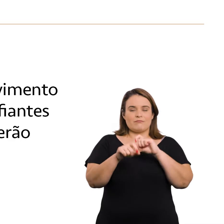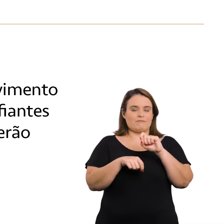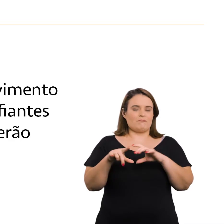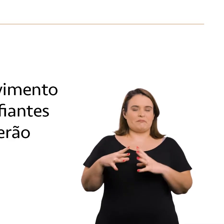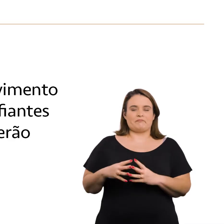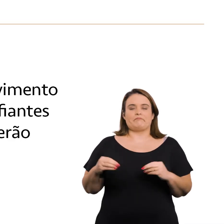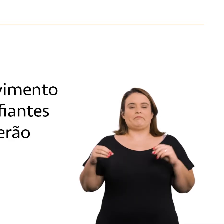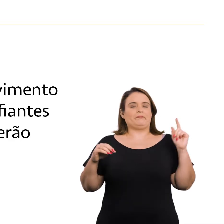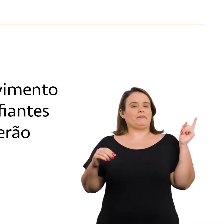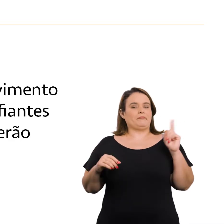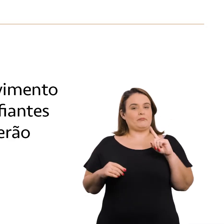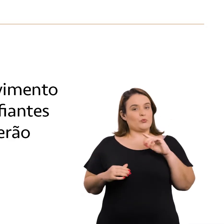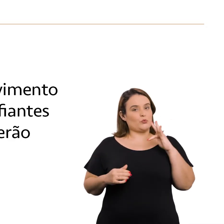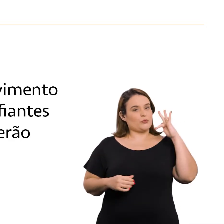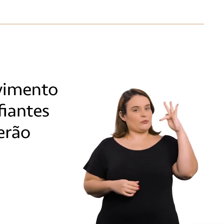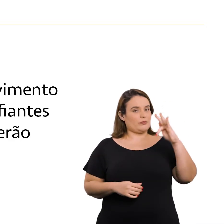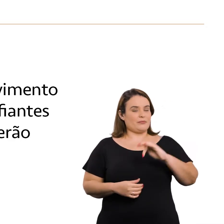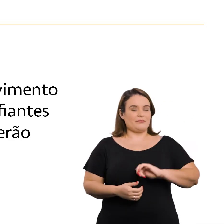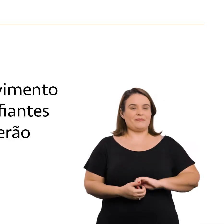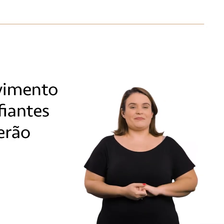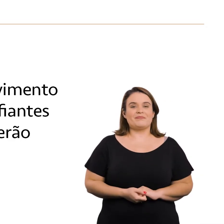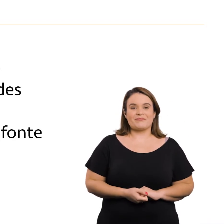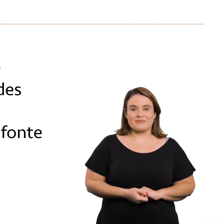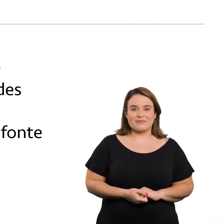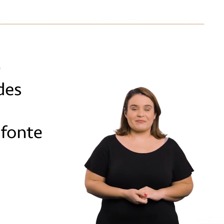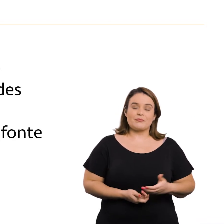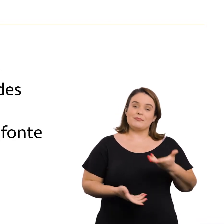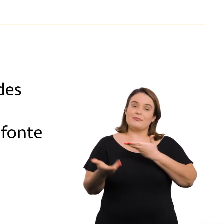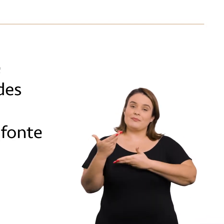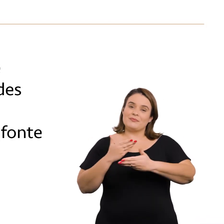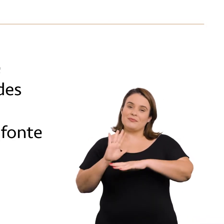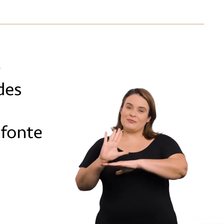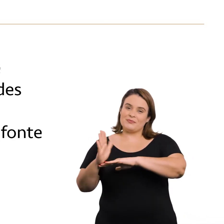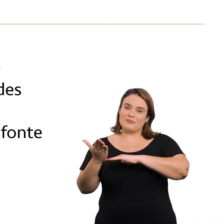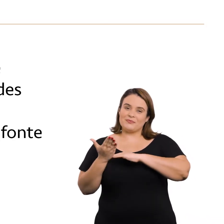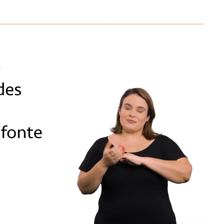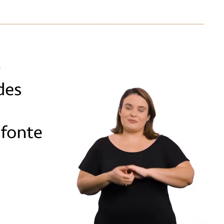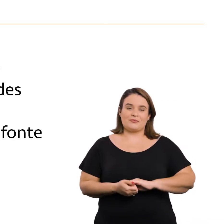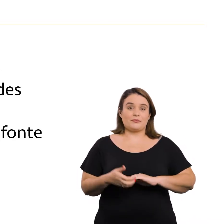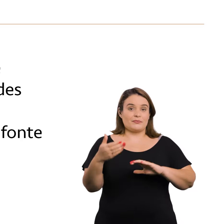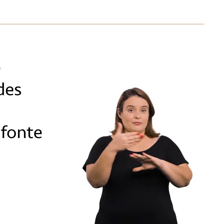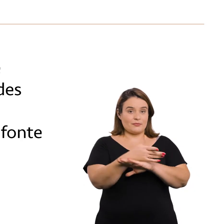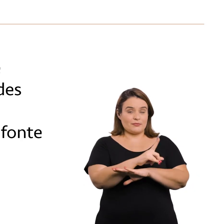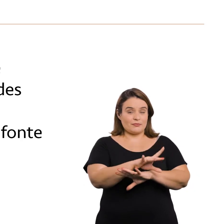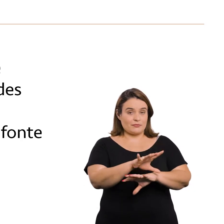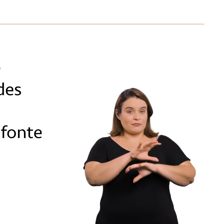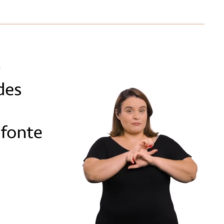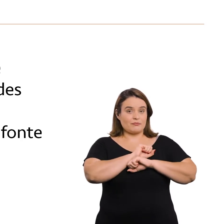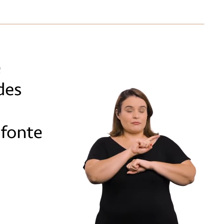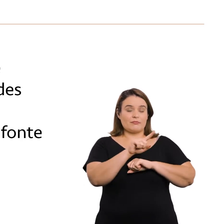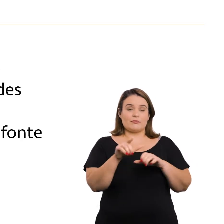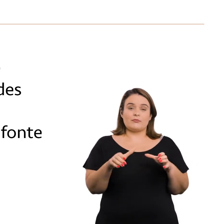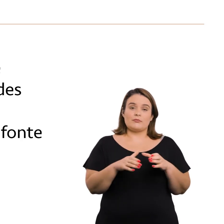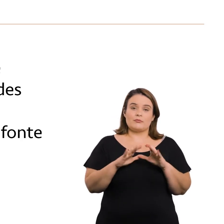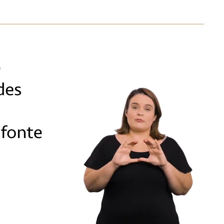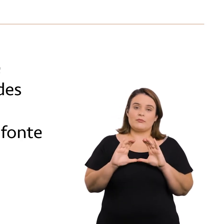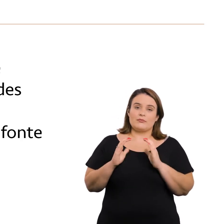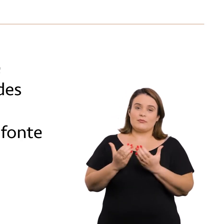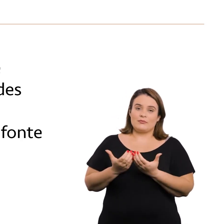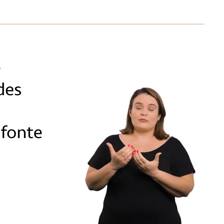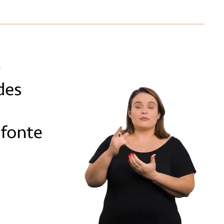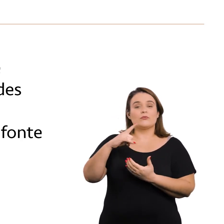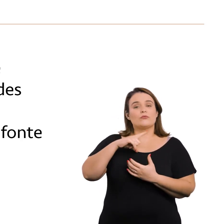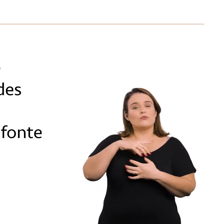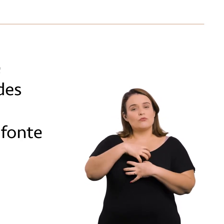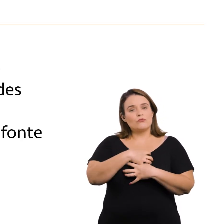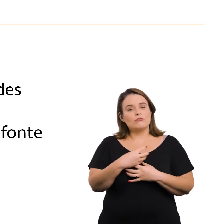essas não desaparecerão subitamente no futuro; cooperação, participação e pertencimento a comunidades e grupos